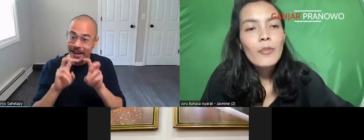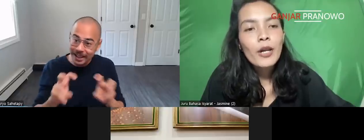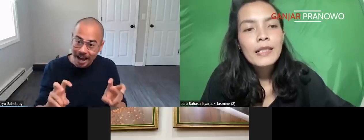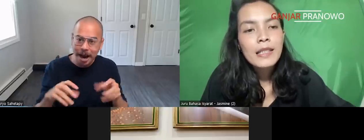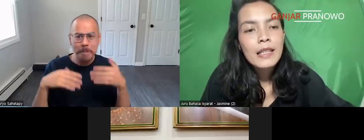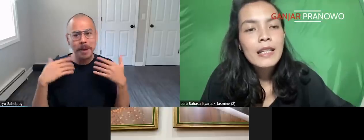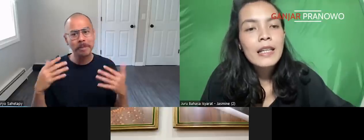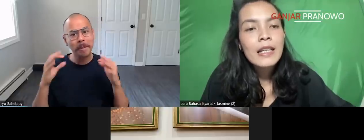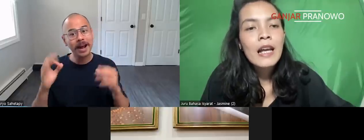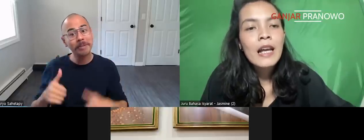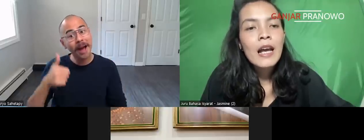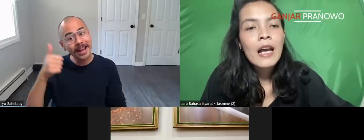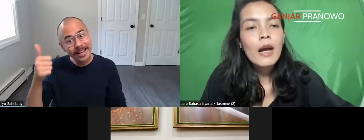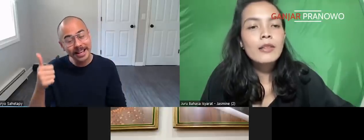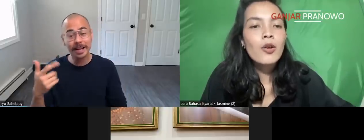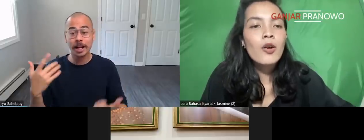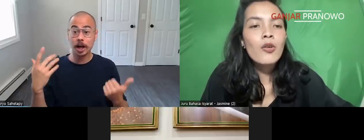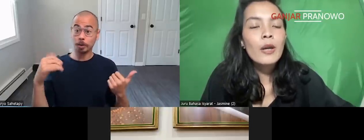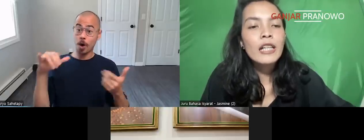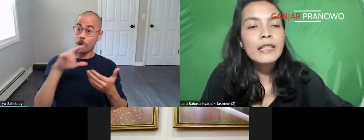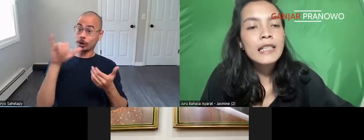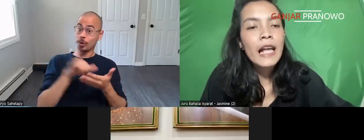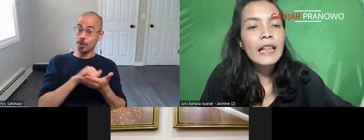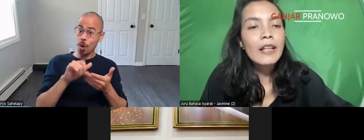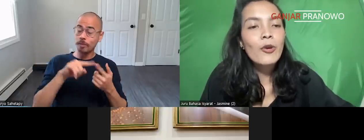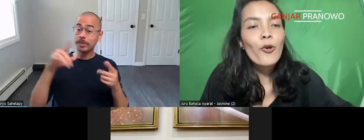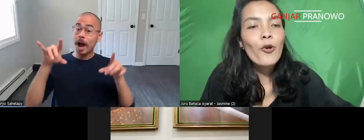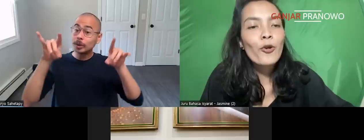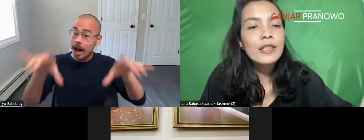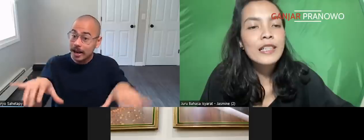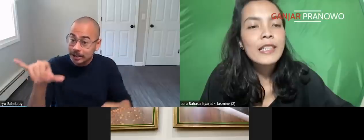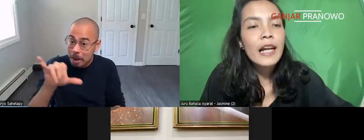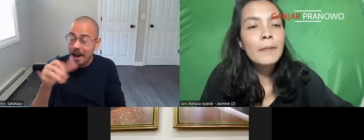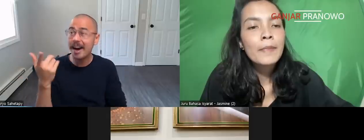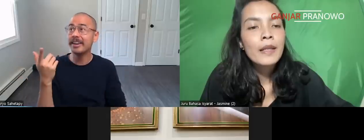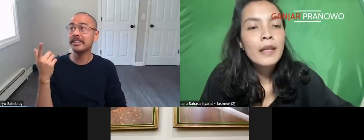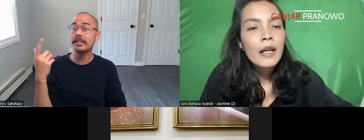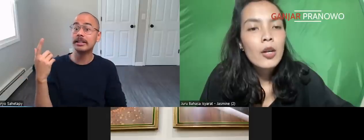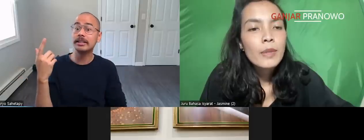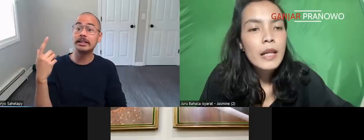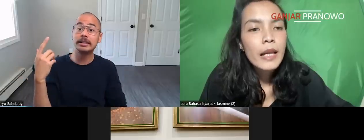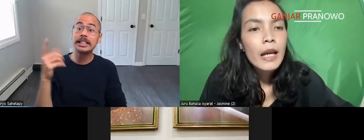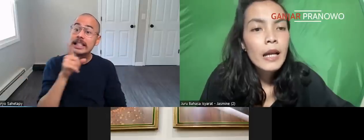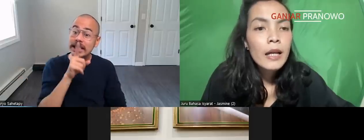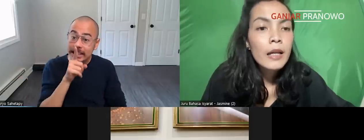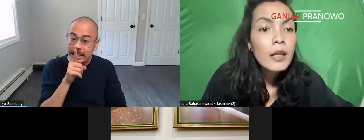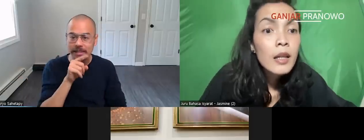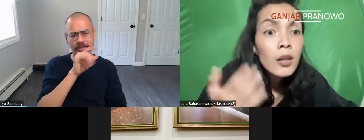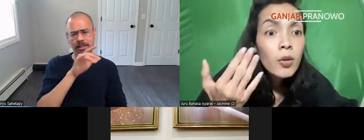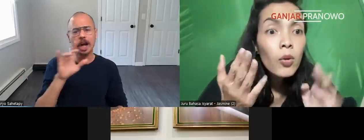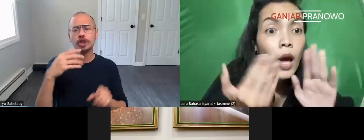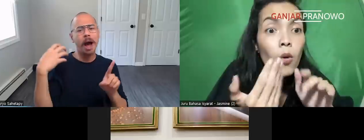atau kolaborasi atau kolaborasi riset atau sejenisnya kalau